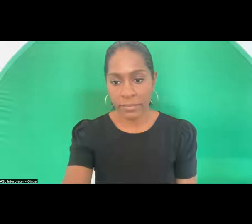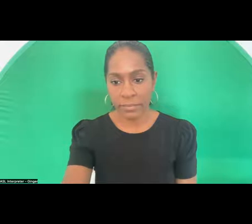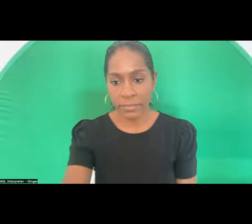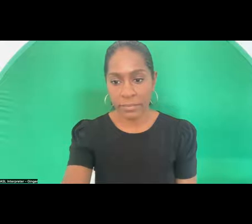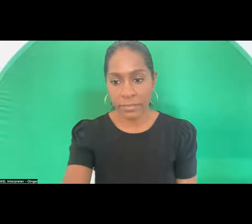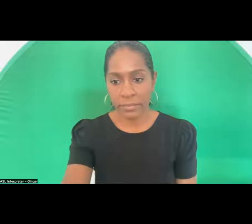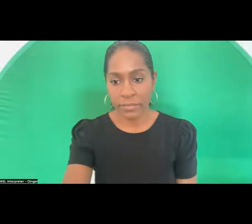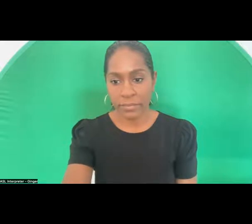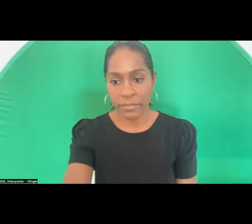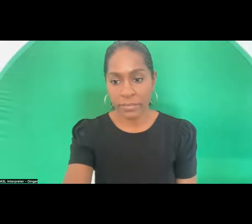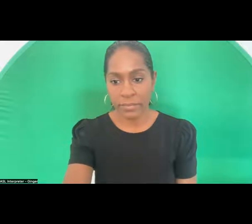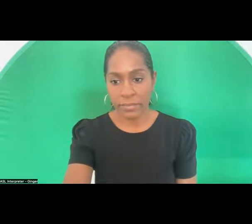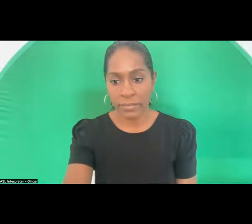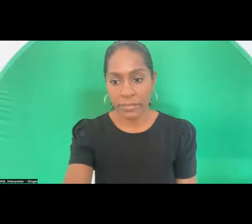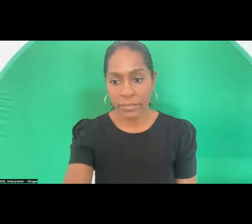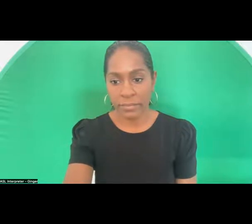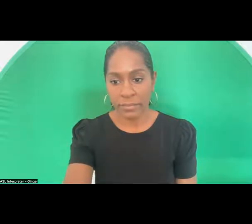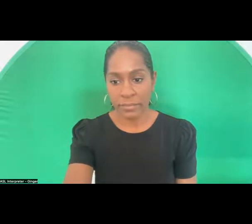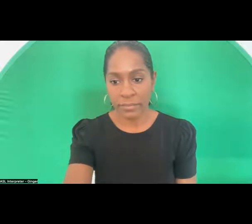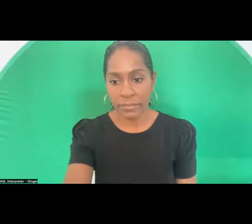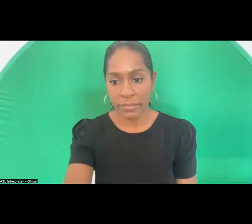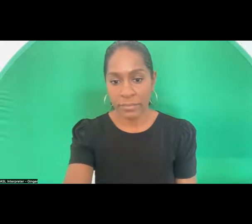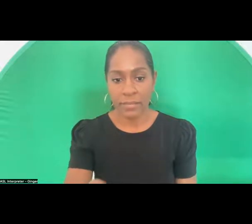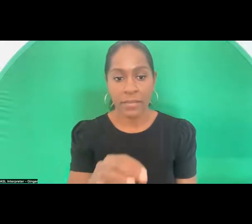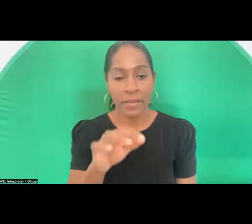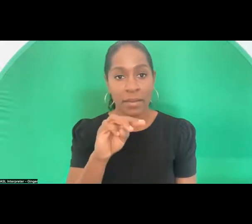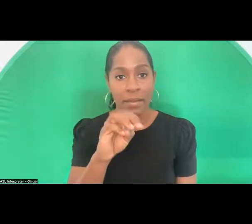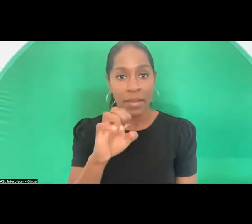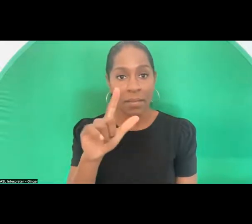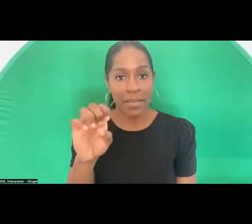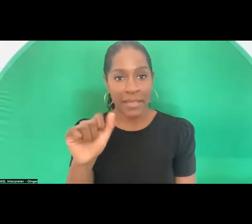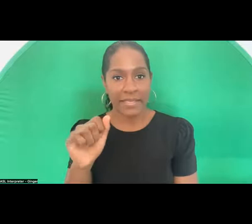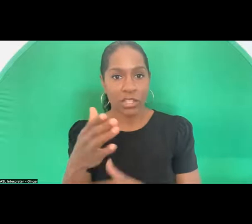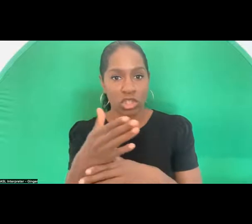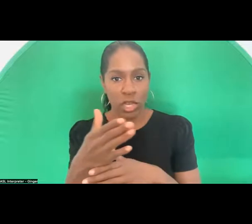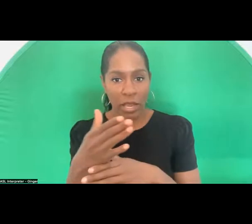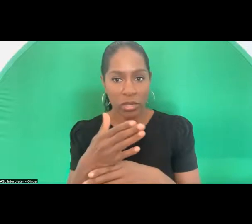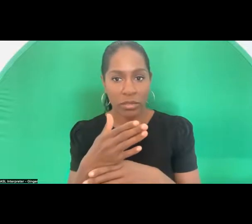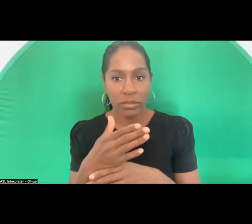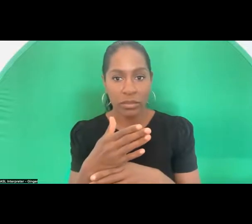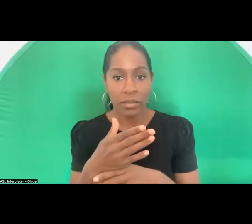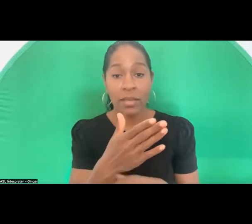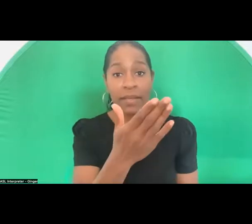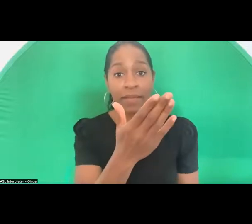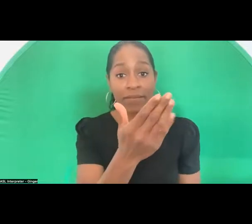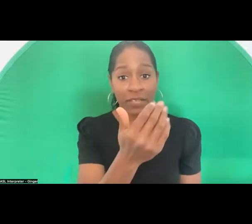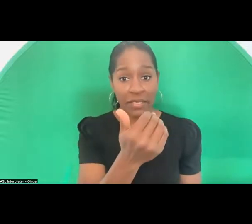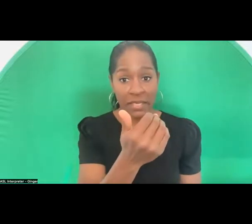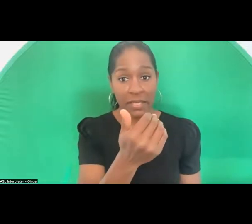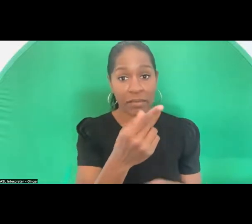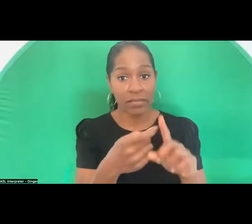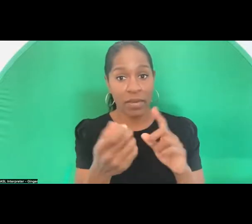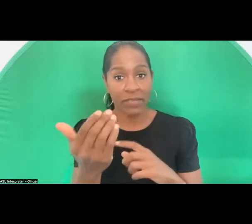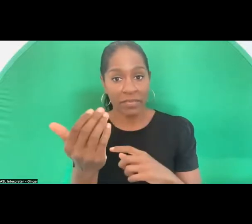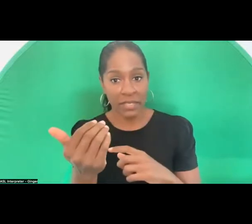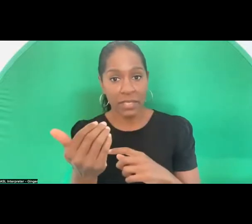grandes voy a tomar un momento para leer lo que puso a melis en el chat 15 de 15 invitados respondieron